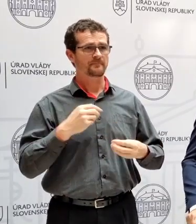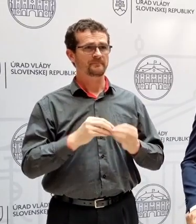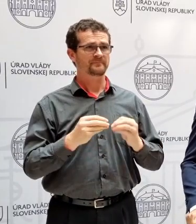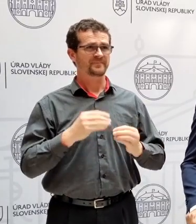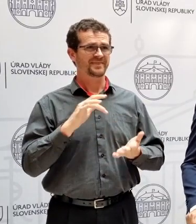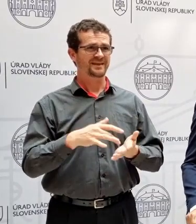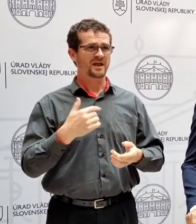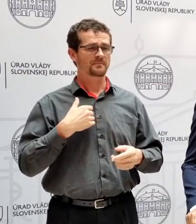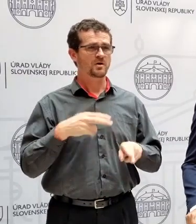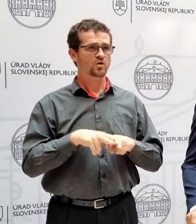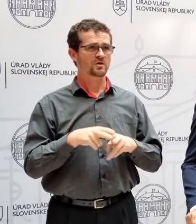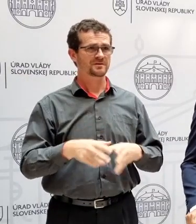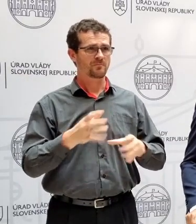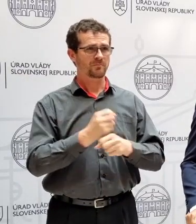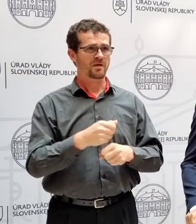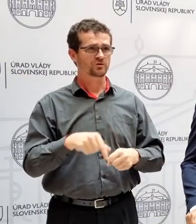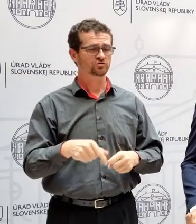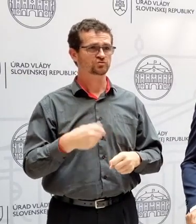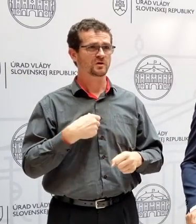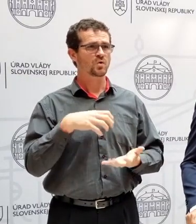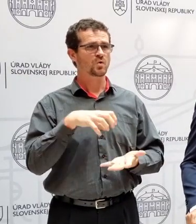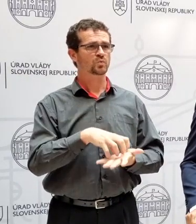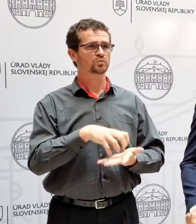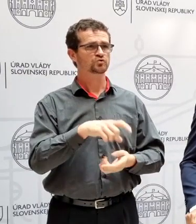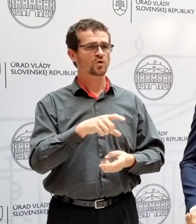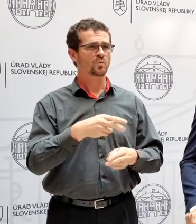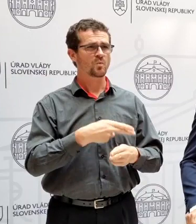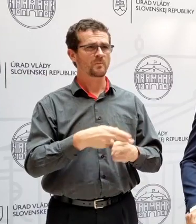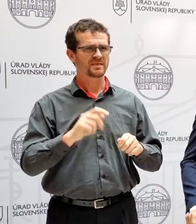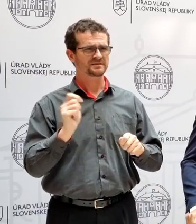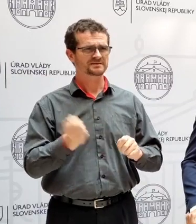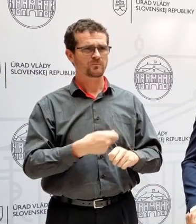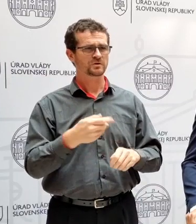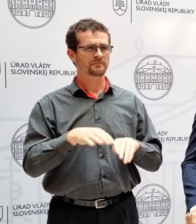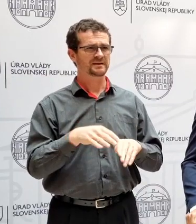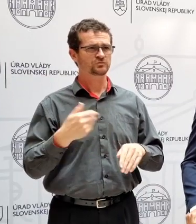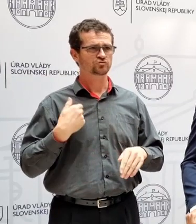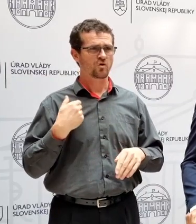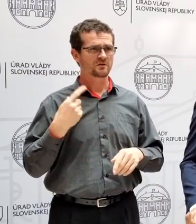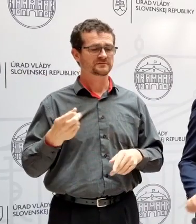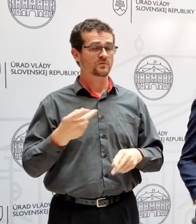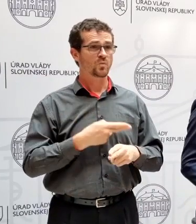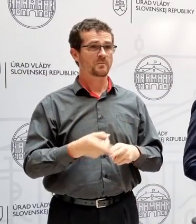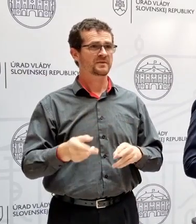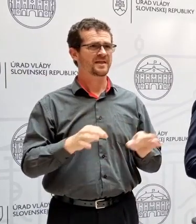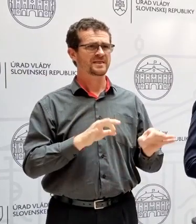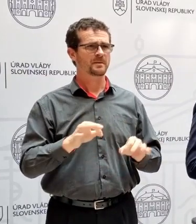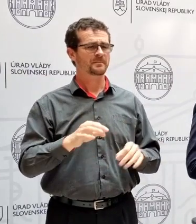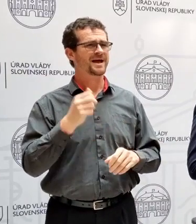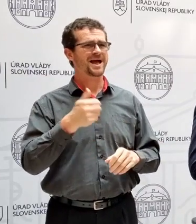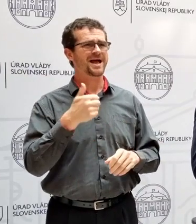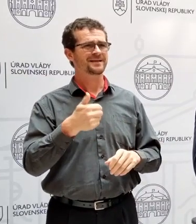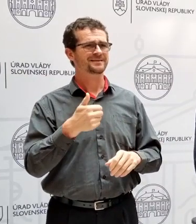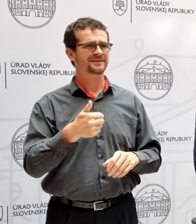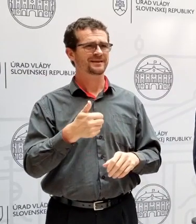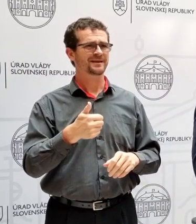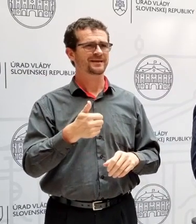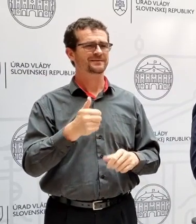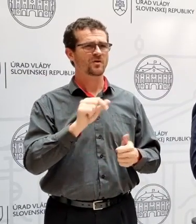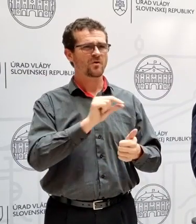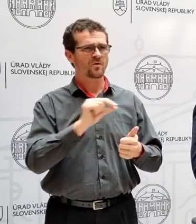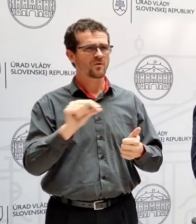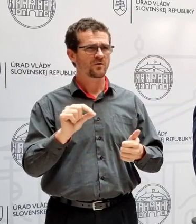sa ma dotýka, pri rodinnom balíčku, že krúžky, absolútna sabotáž zo strany ministra školstva. Jednoducho nenachystané jedno jediné